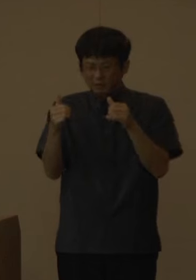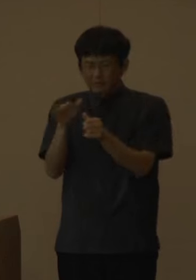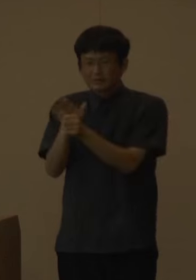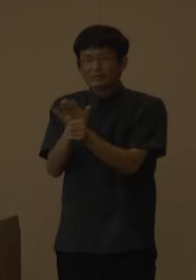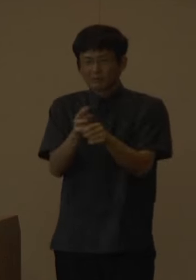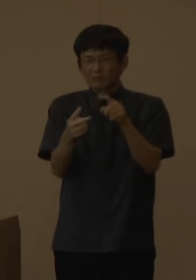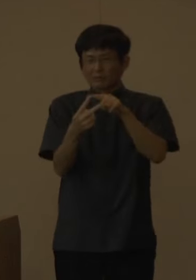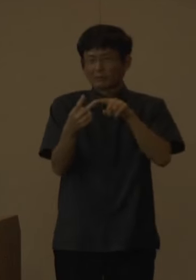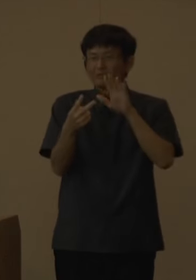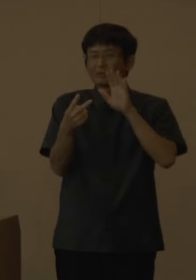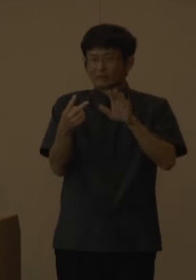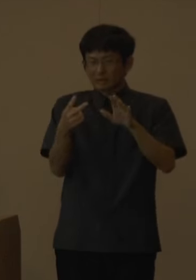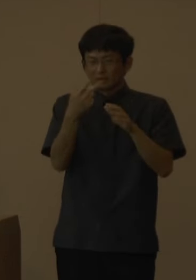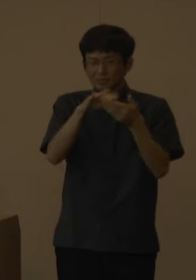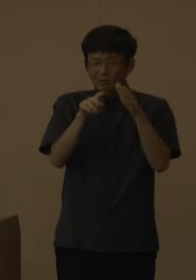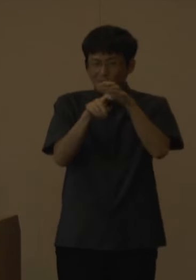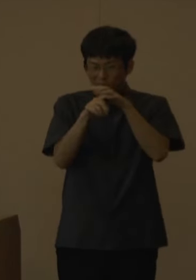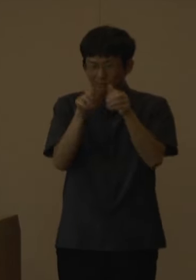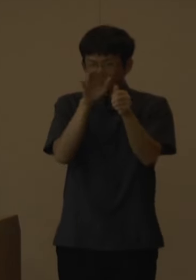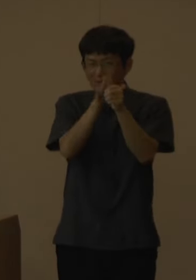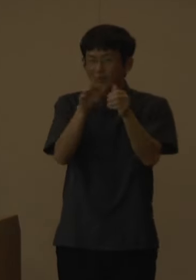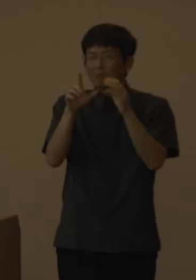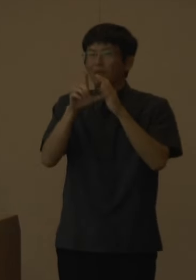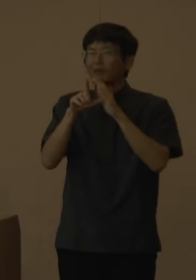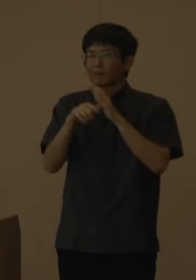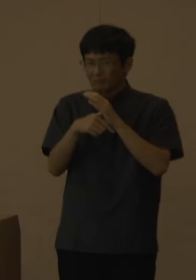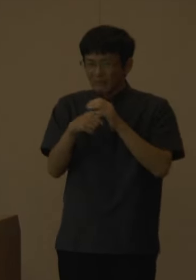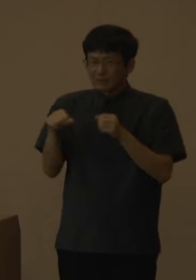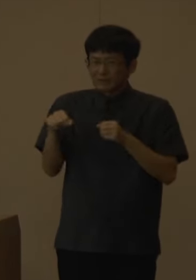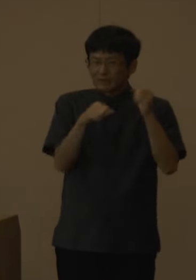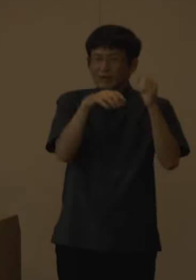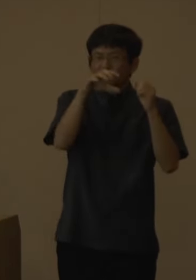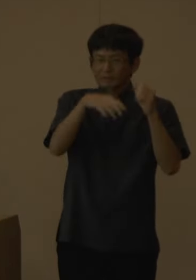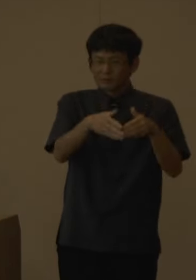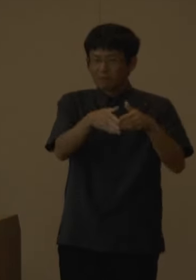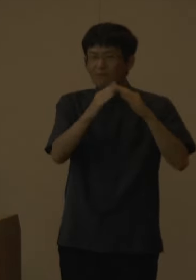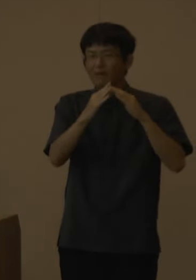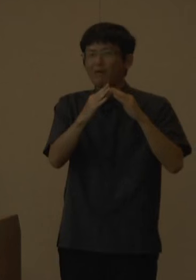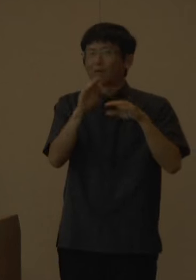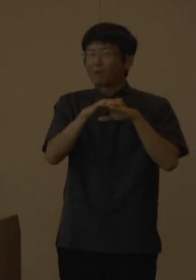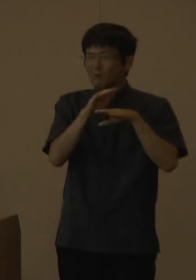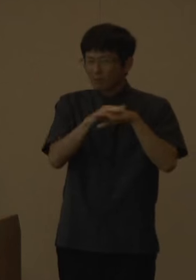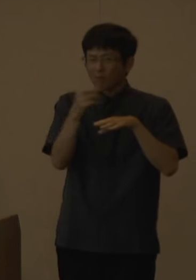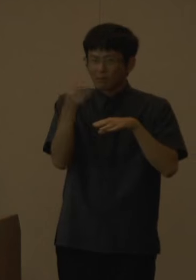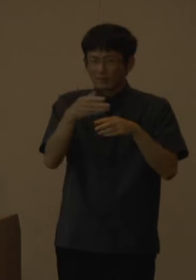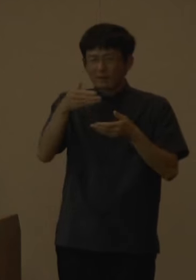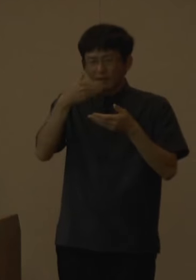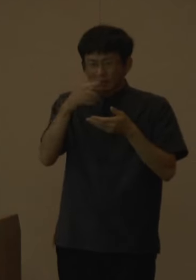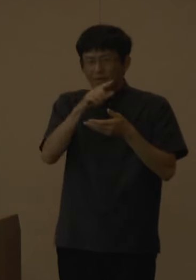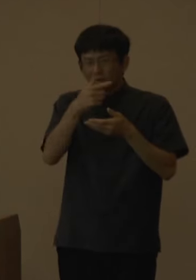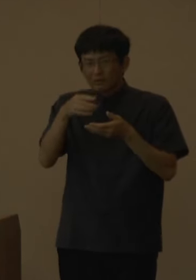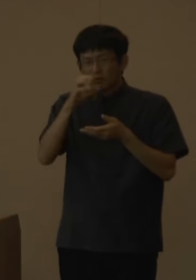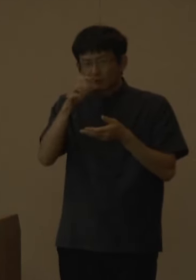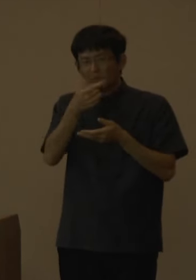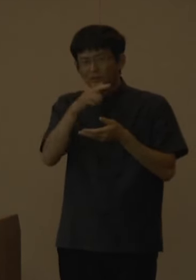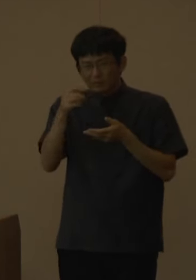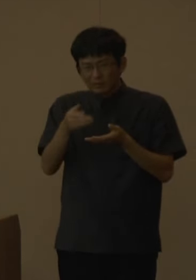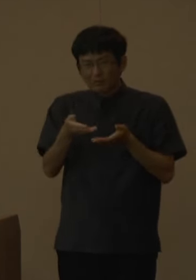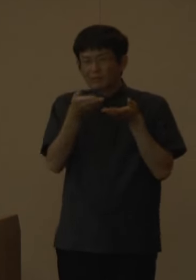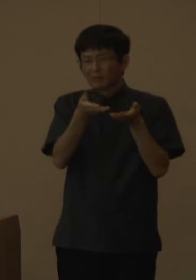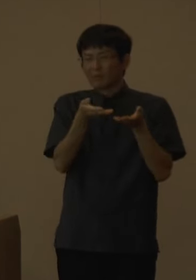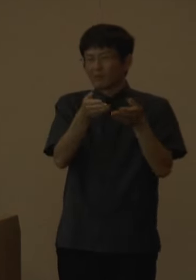市町村への支援の場合には、支援の場合には避難所の設置、また食料飲料水の供与というものが